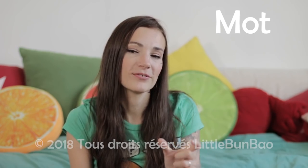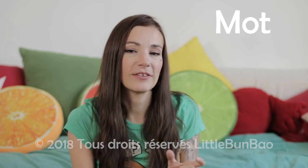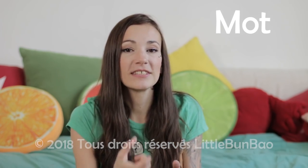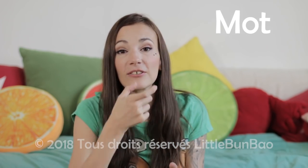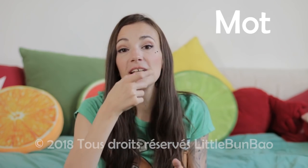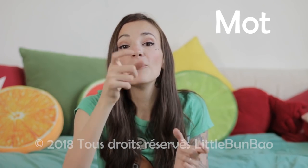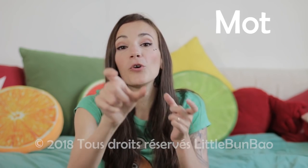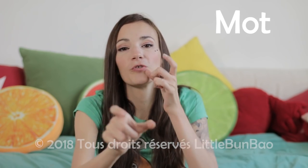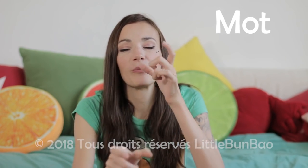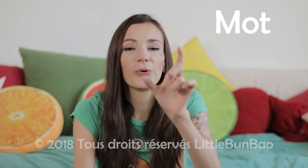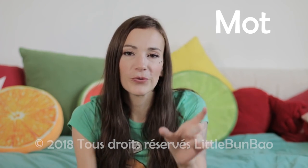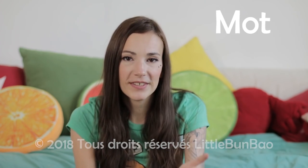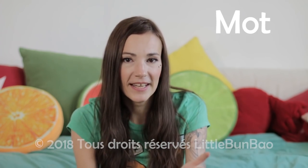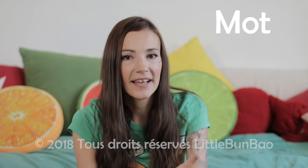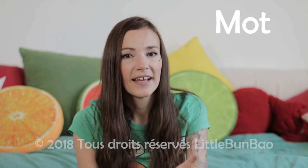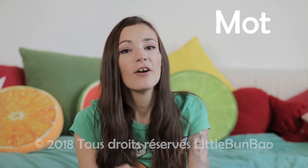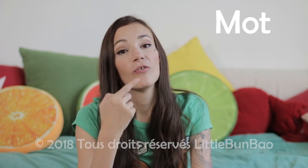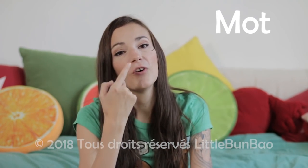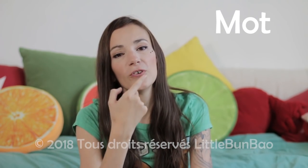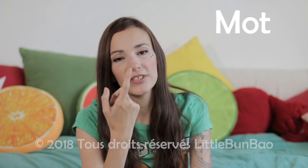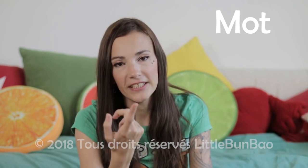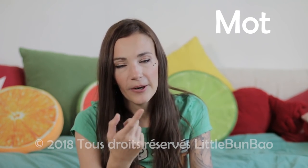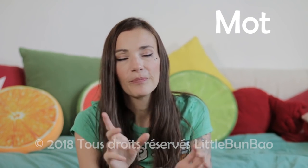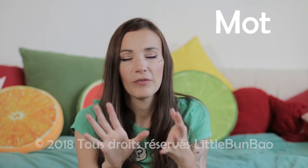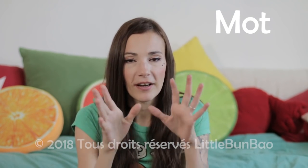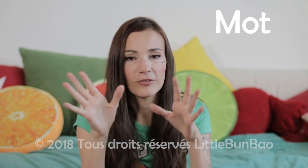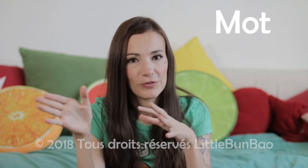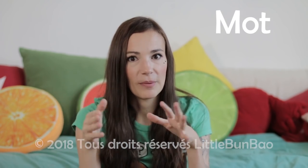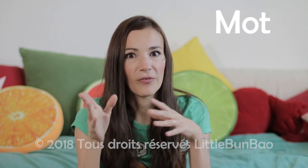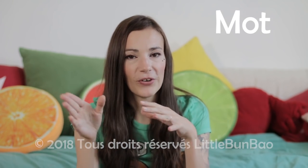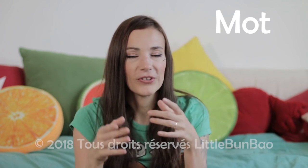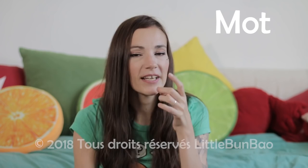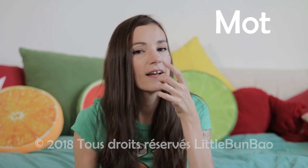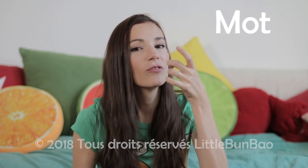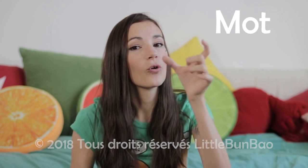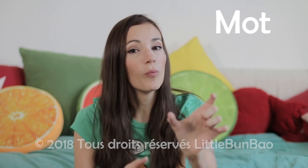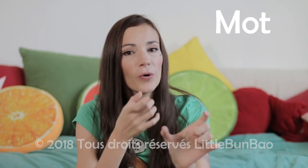ça veut dire que les mots que je viens de prononcer veulent dire, voilà, je vais vous apprendre veulent dire, donc mot.